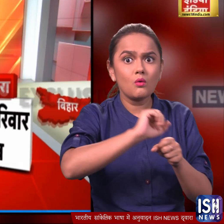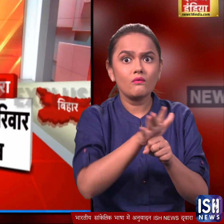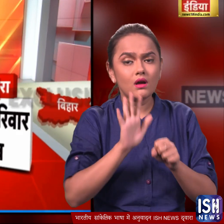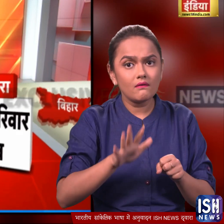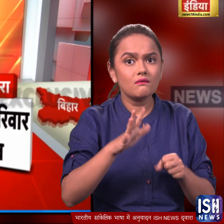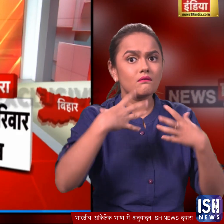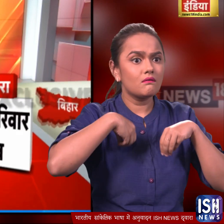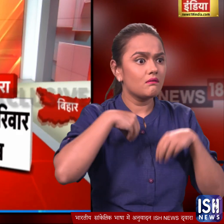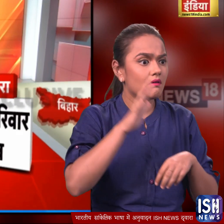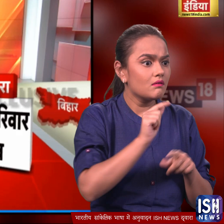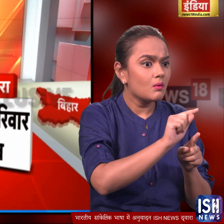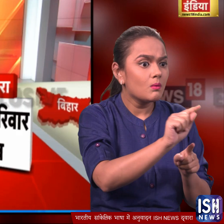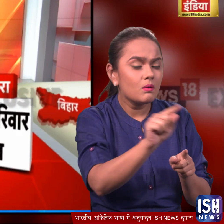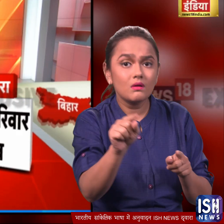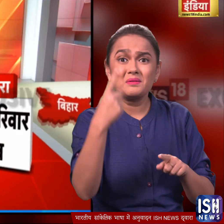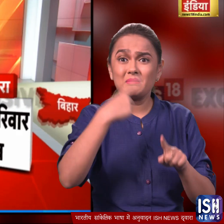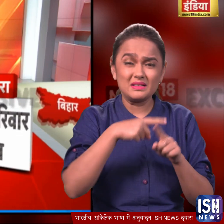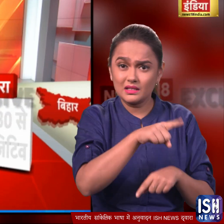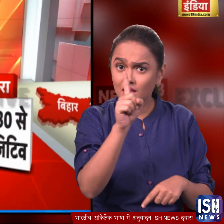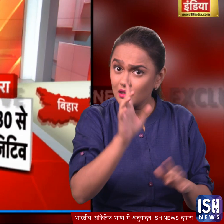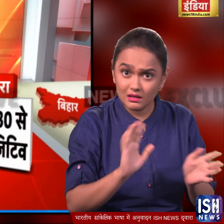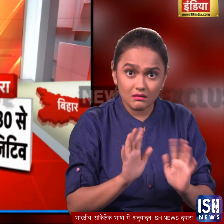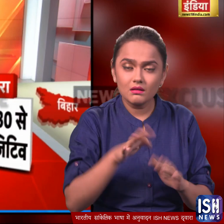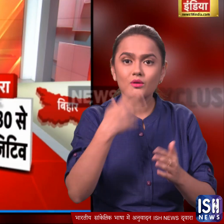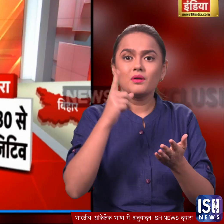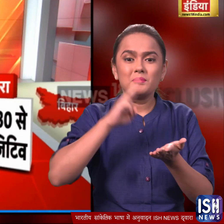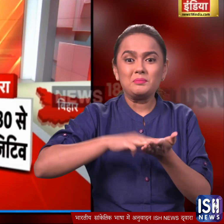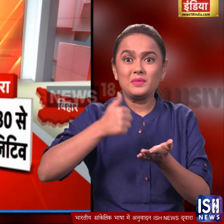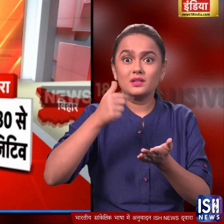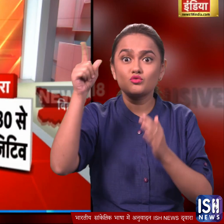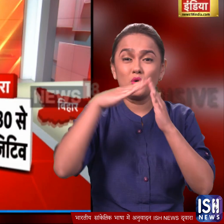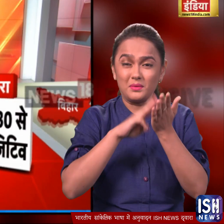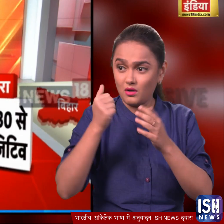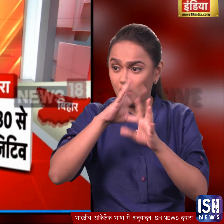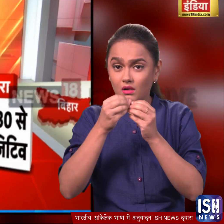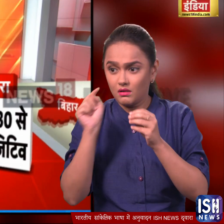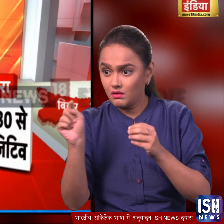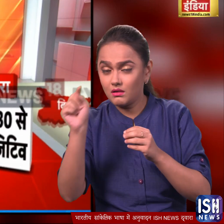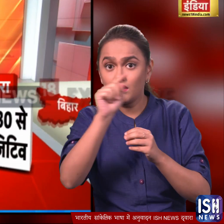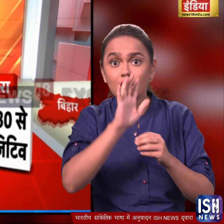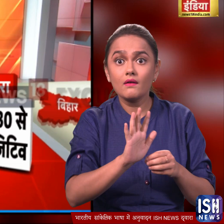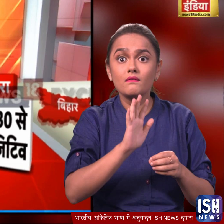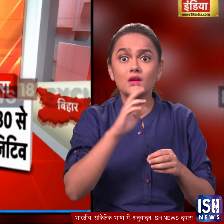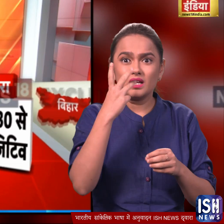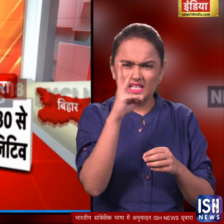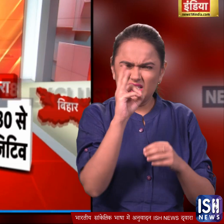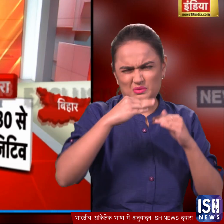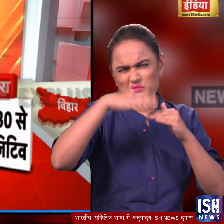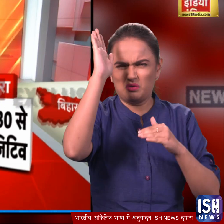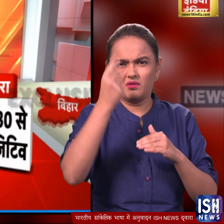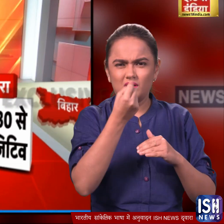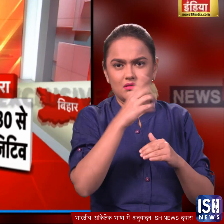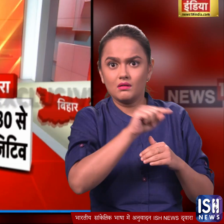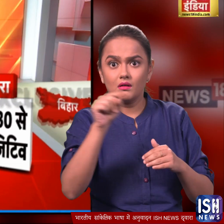कोरोना रिपोर्ट पॉजिटिव आई है। इतना ही नहीं, वहां मुख्यमंत्री आवास में भी कोरोना ने सेंध लगा दी और अब तक 30 से ज्यादा सुरक्षाकर्मी